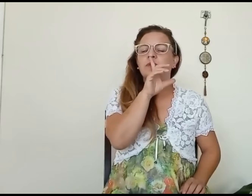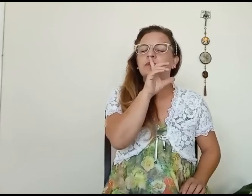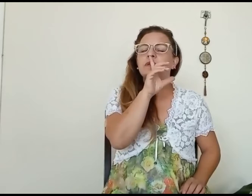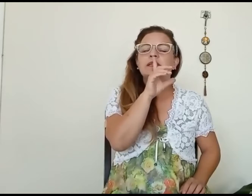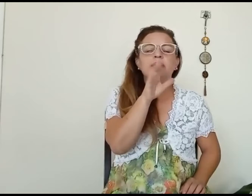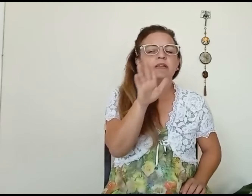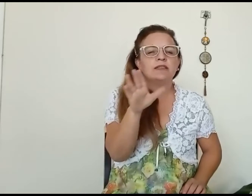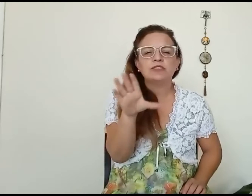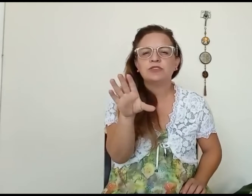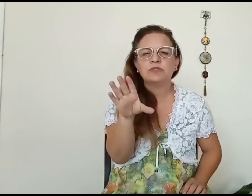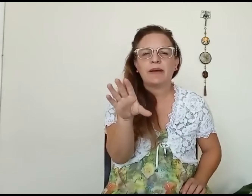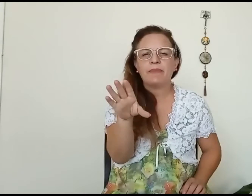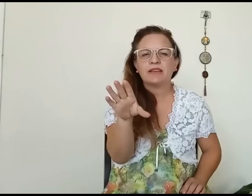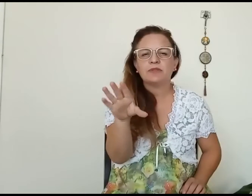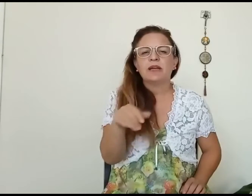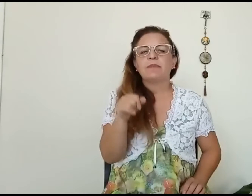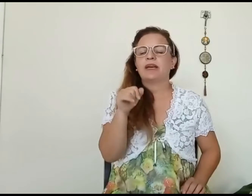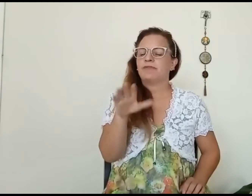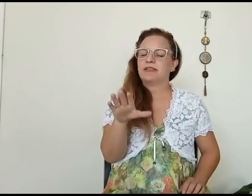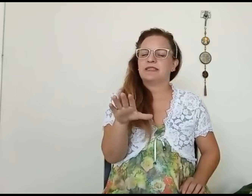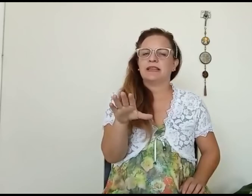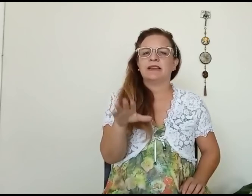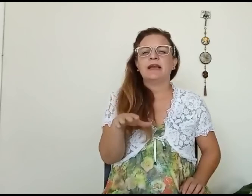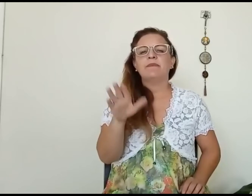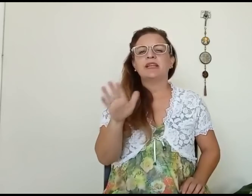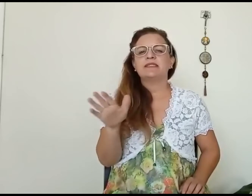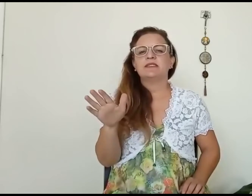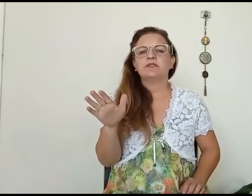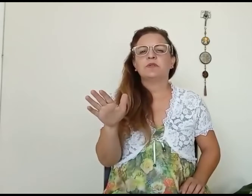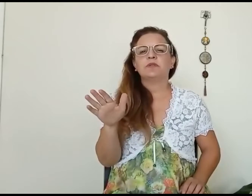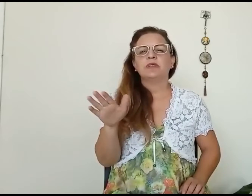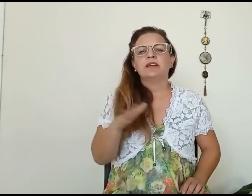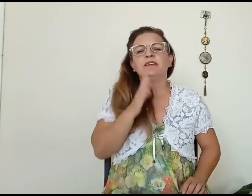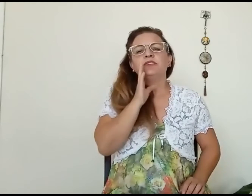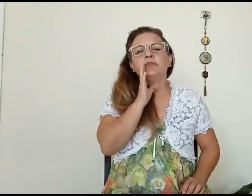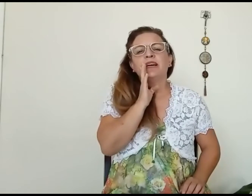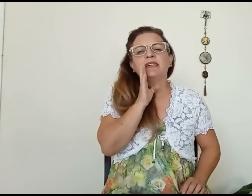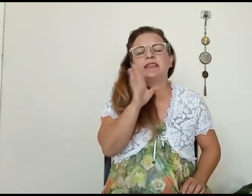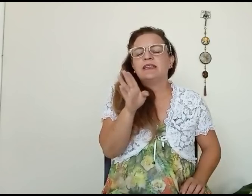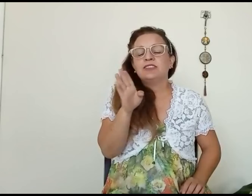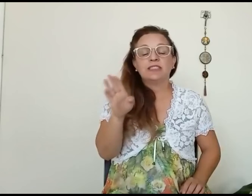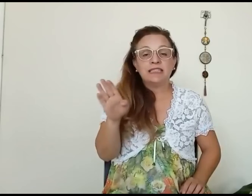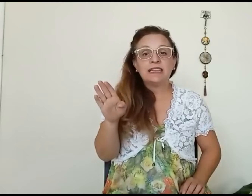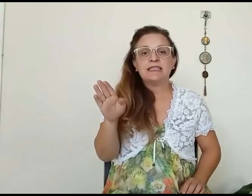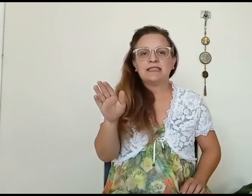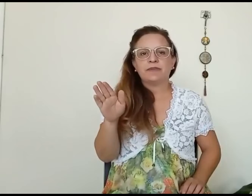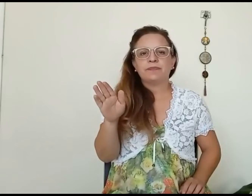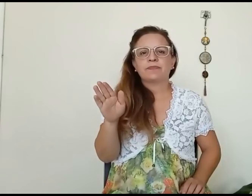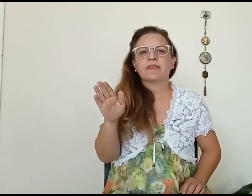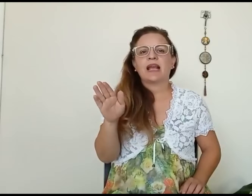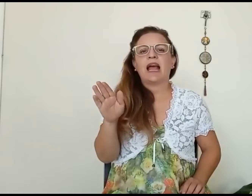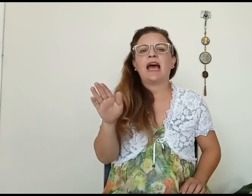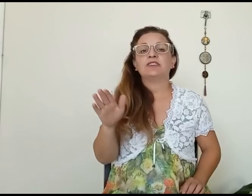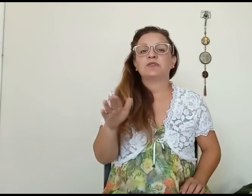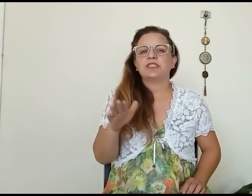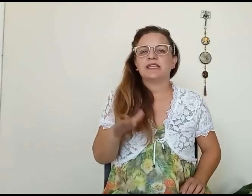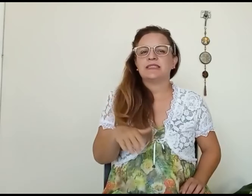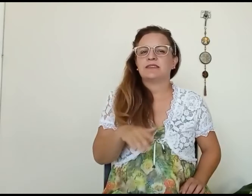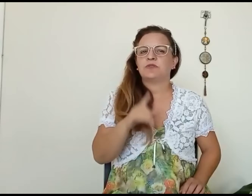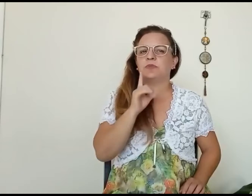um grande julgamento para fazer. Precisou de uma grande decisão. A justiça sobre